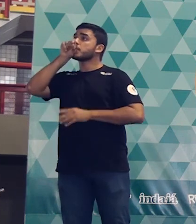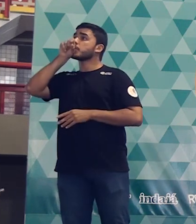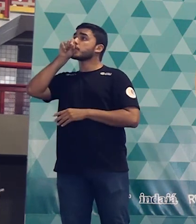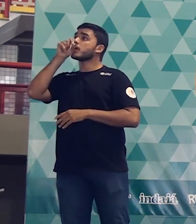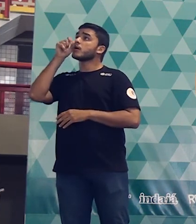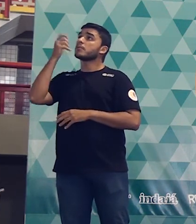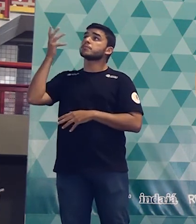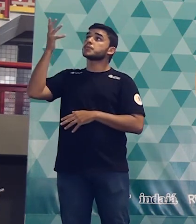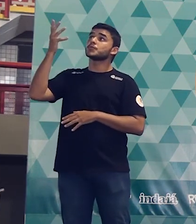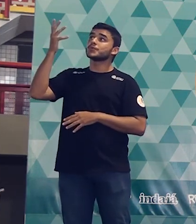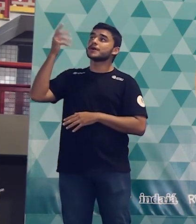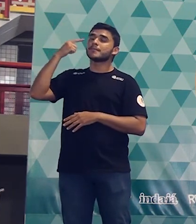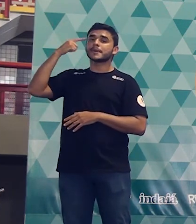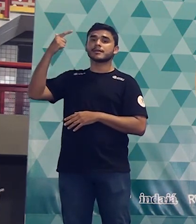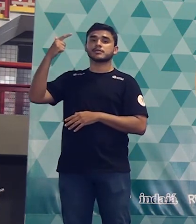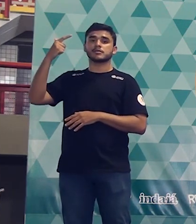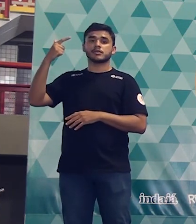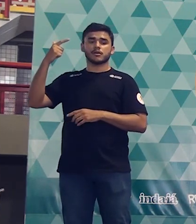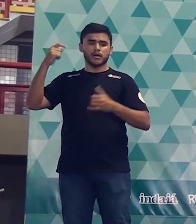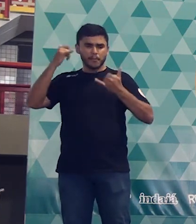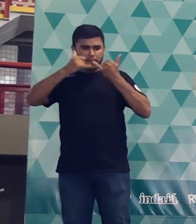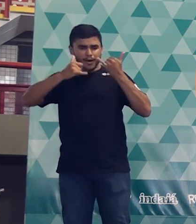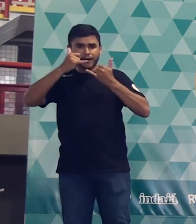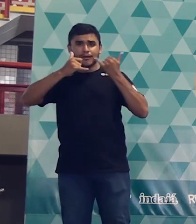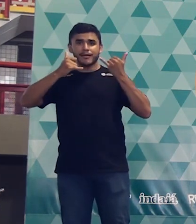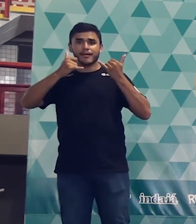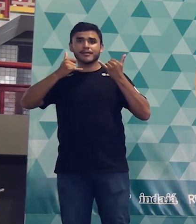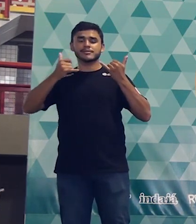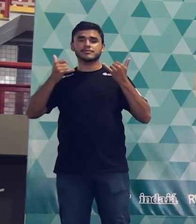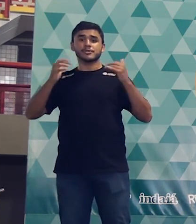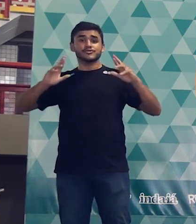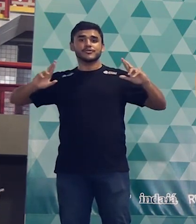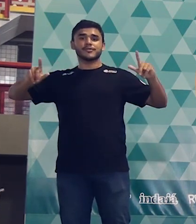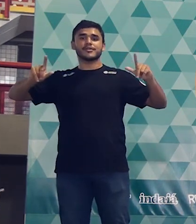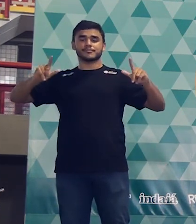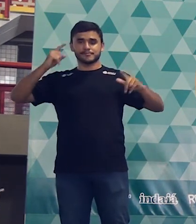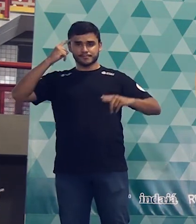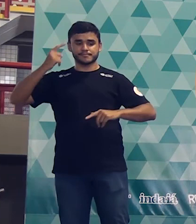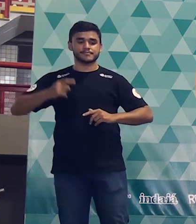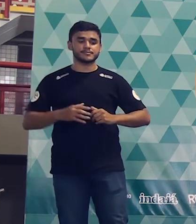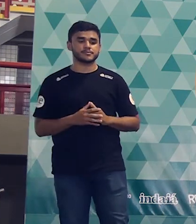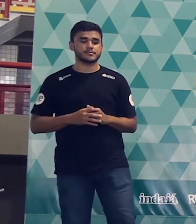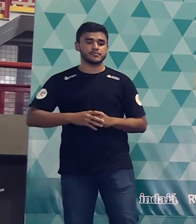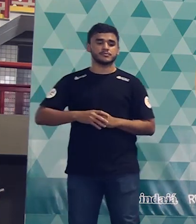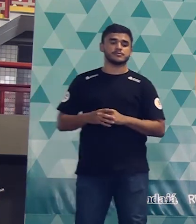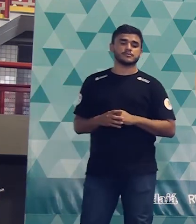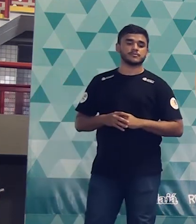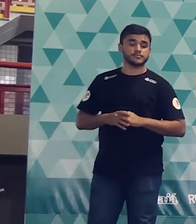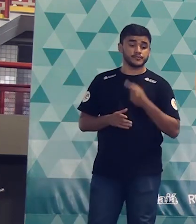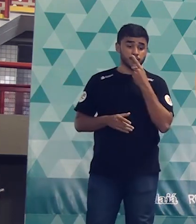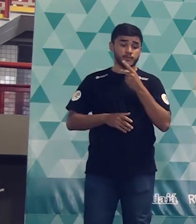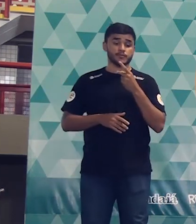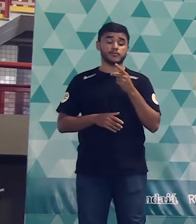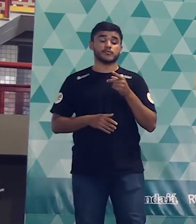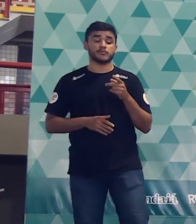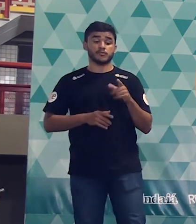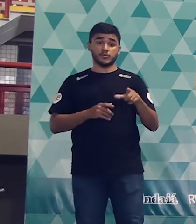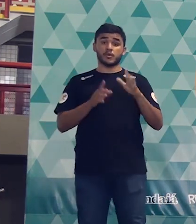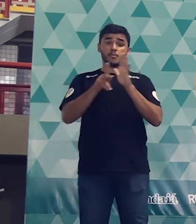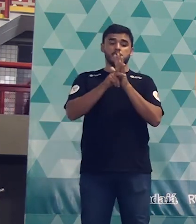outro. Outro exemplo. Canção do Exílio, ainda do Gonçalves Dias. Nossos bosques têm mais